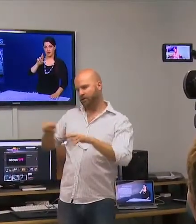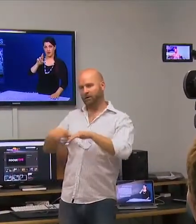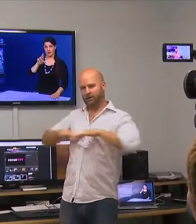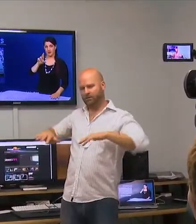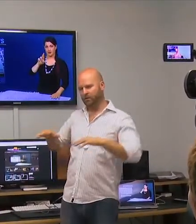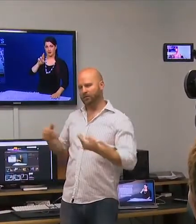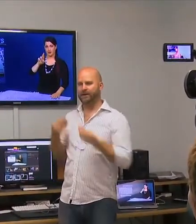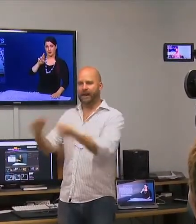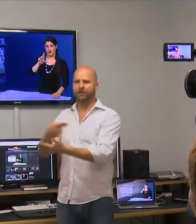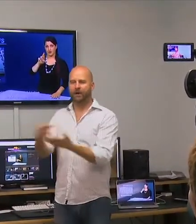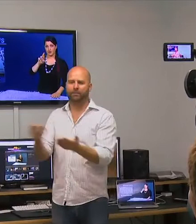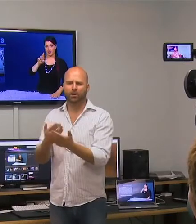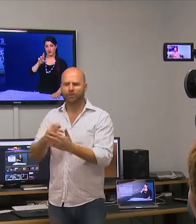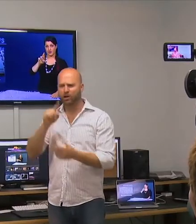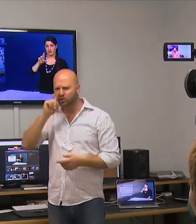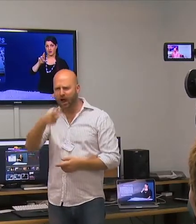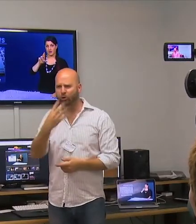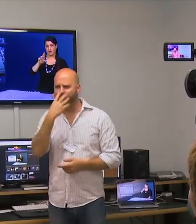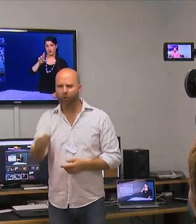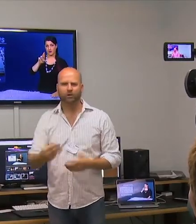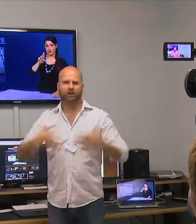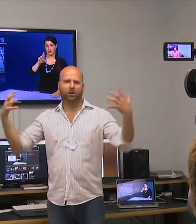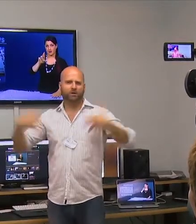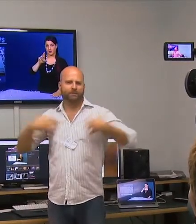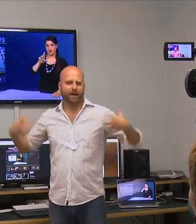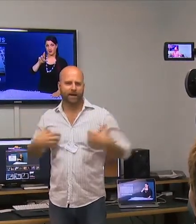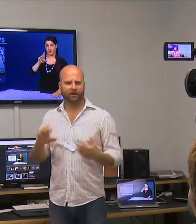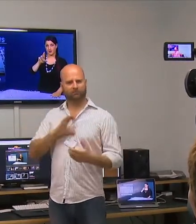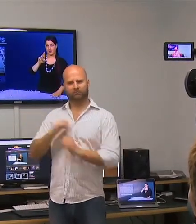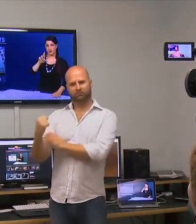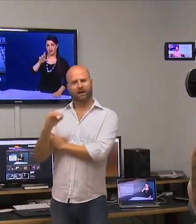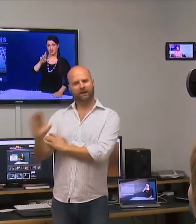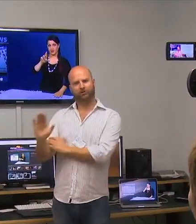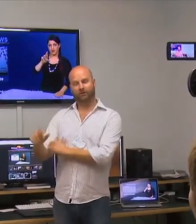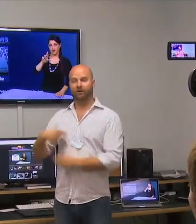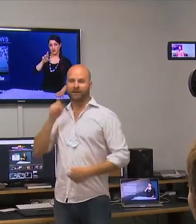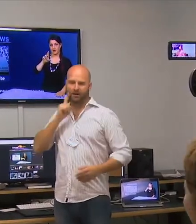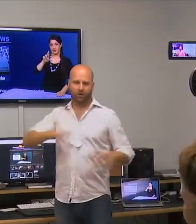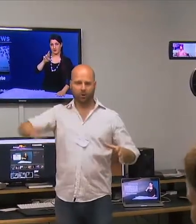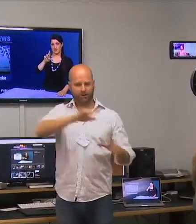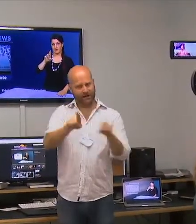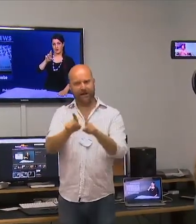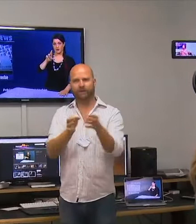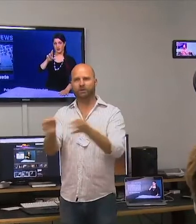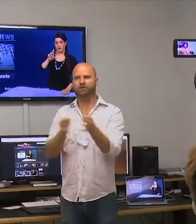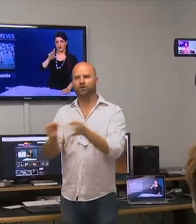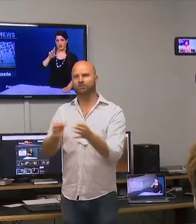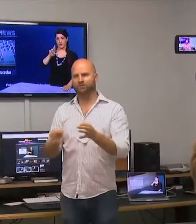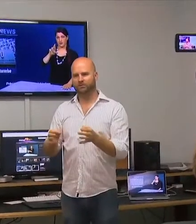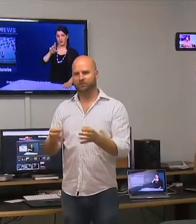einen Namen gegeben, sondern man hat sie zuerst beobachtet, zum Beispiel schlauer Fuchs oder großer Bär oder irgendwas vom Charakter oder so. Und bei uns